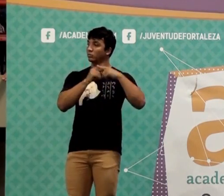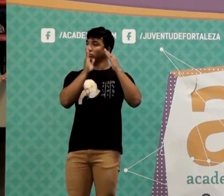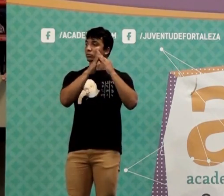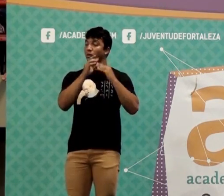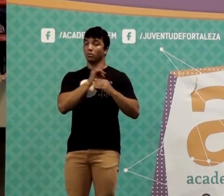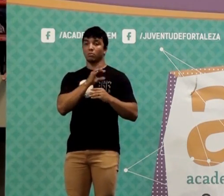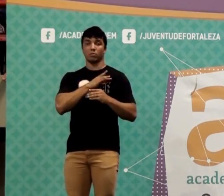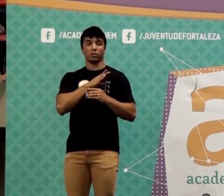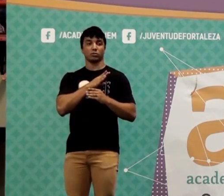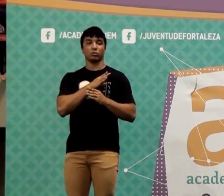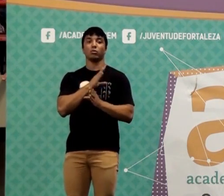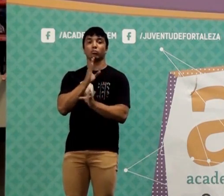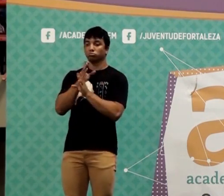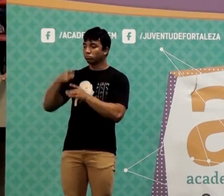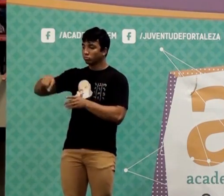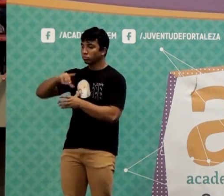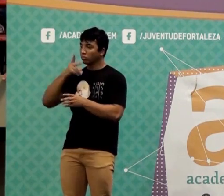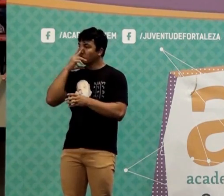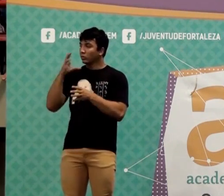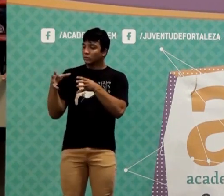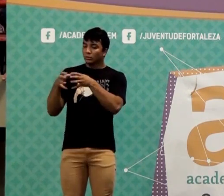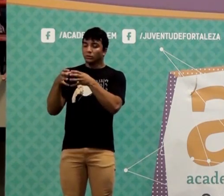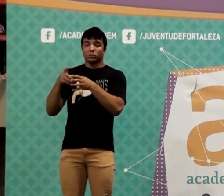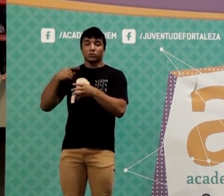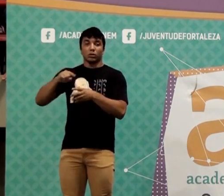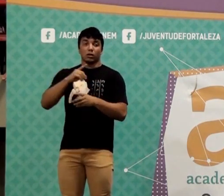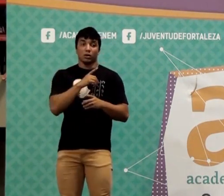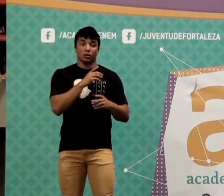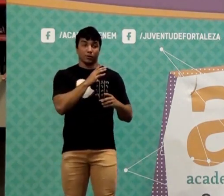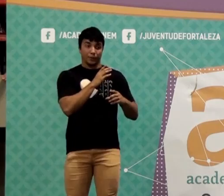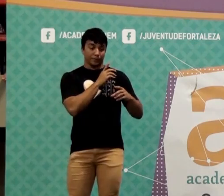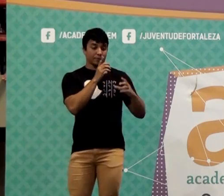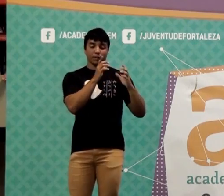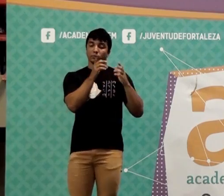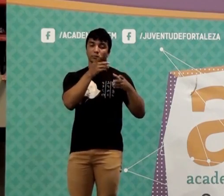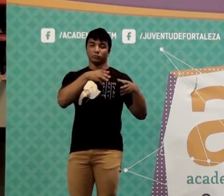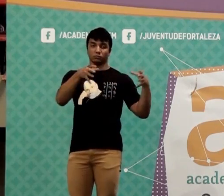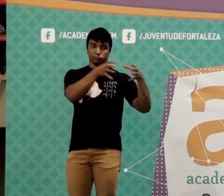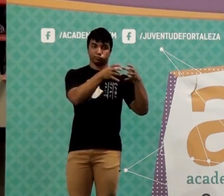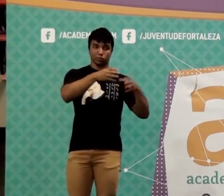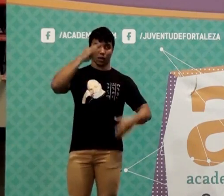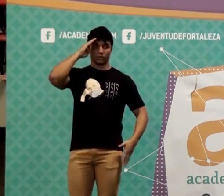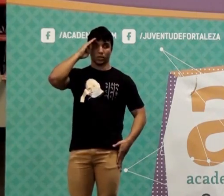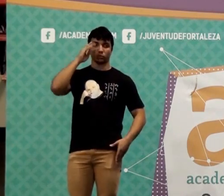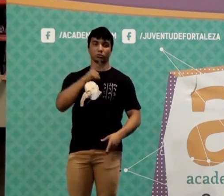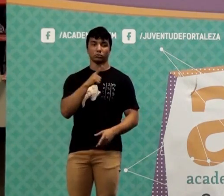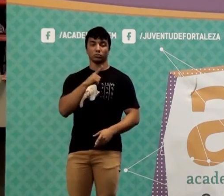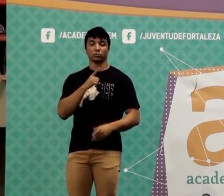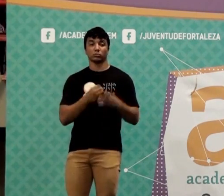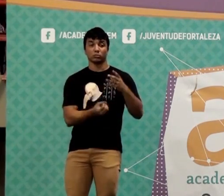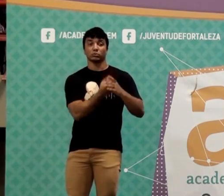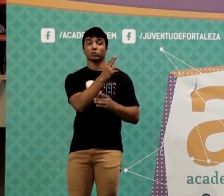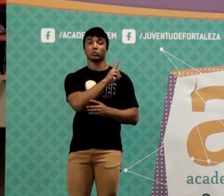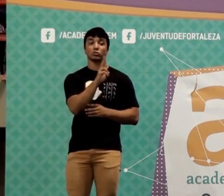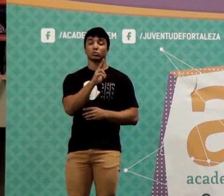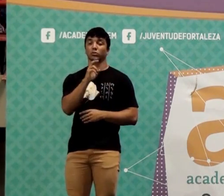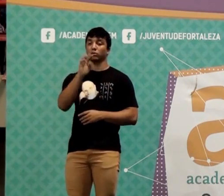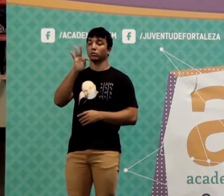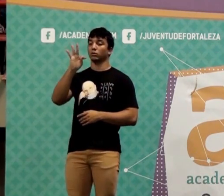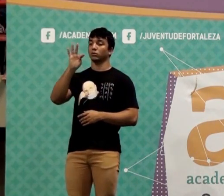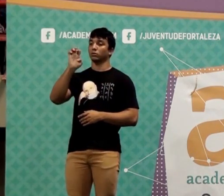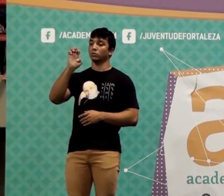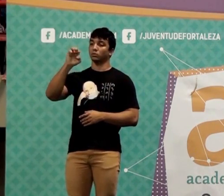vai me perdoar. Você precisar matar alguém para ter o perdão dos pecados, seu pecado está alto. Então foi um grupo,